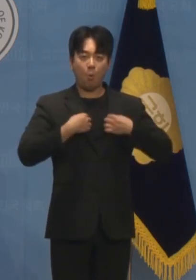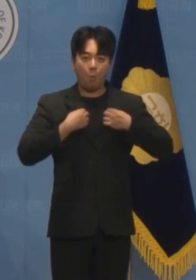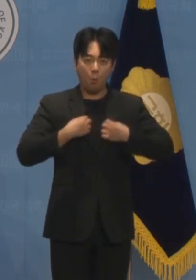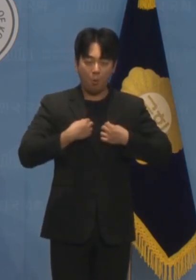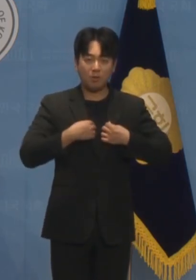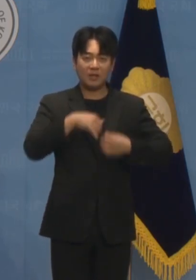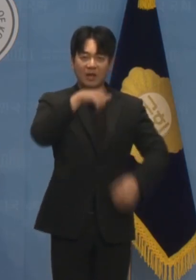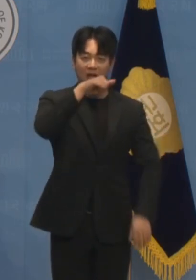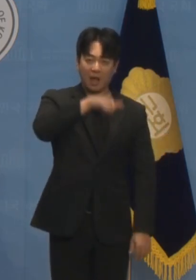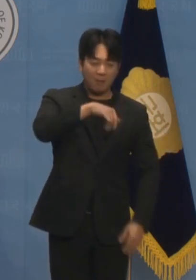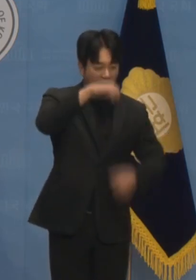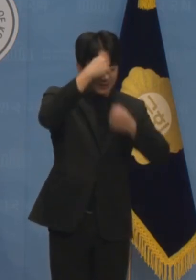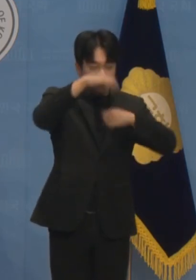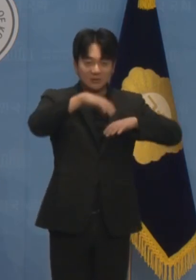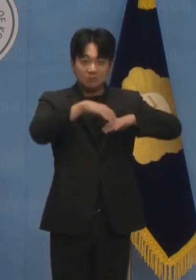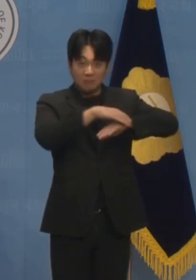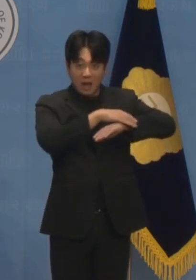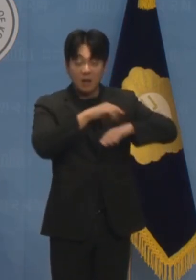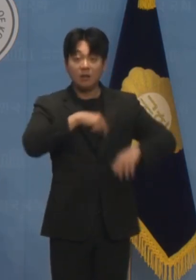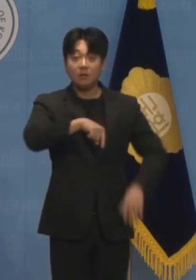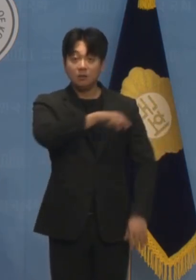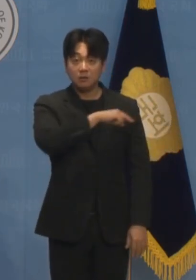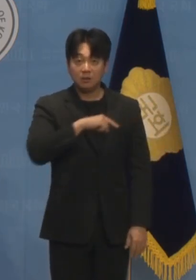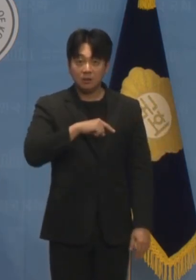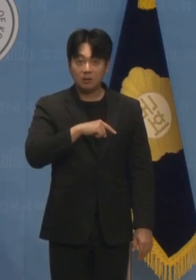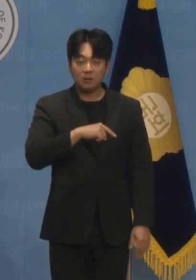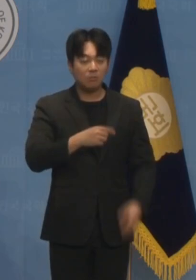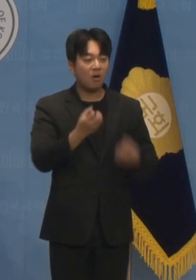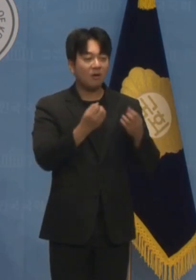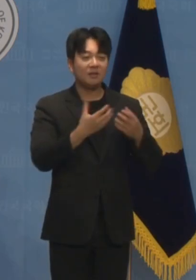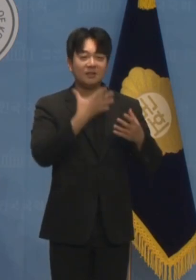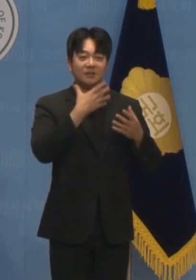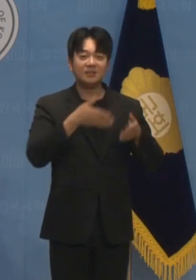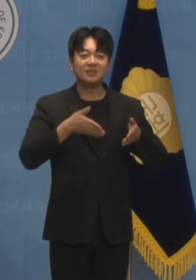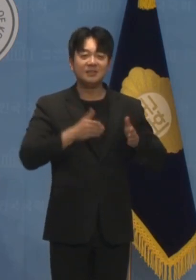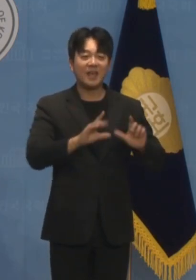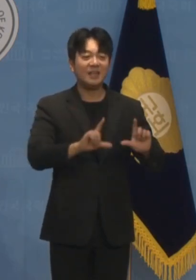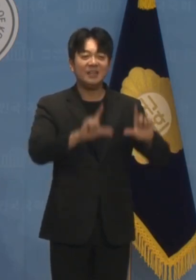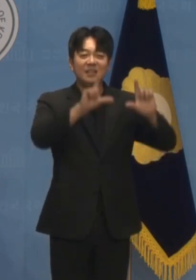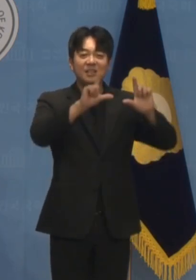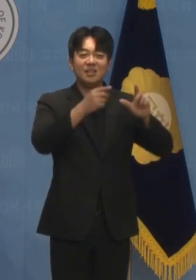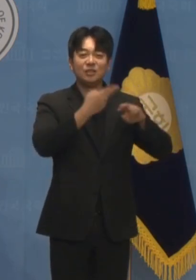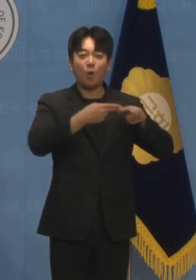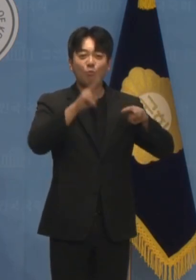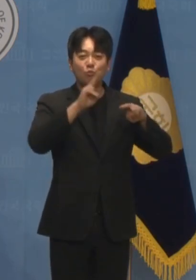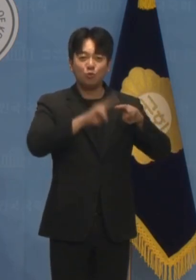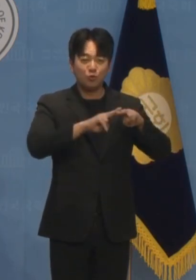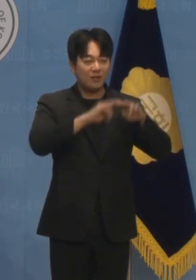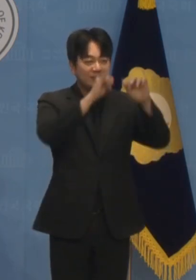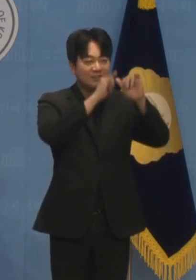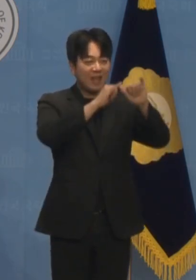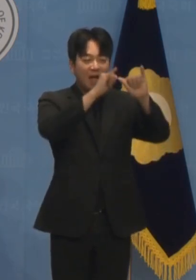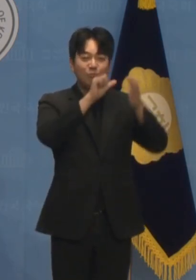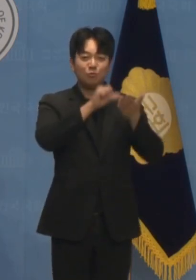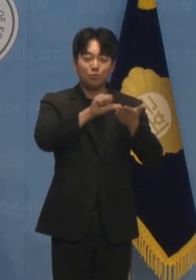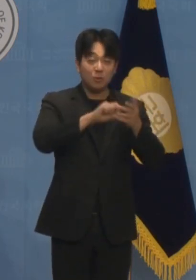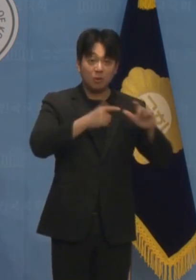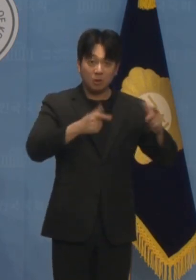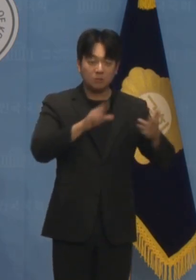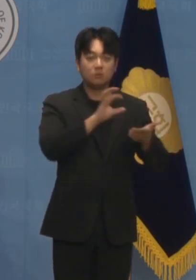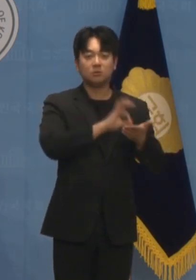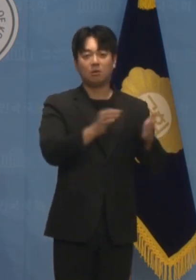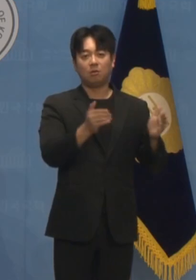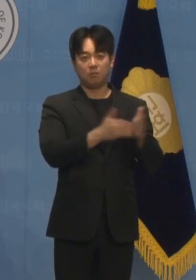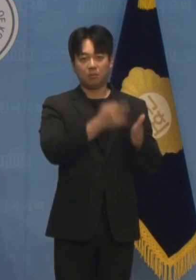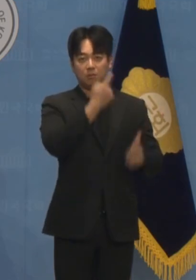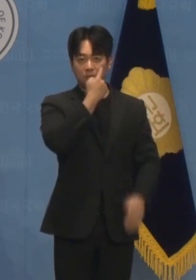중 상당수는 체육회 직원들의 생일 선물, 시상품 등으로 지급했습니다. 이렇게 자체